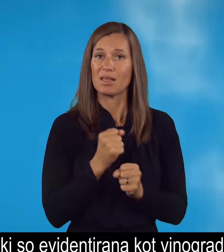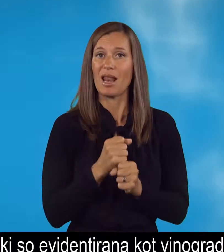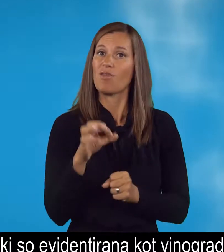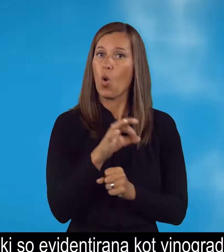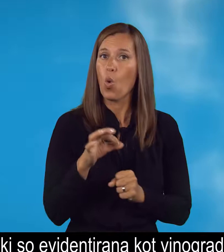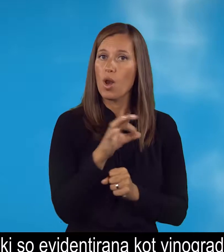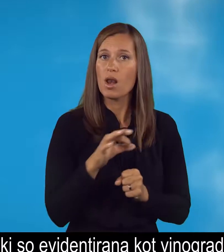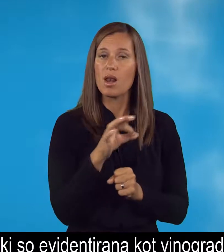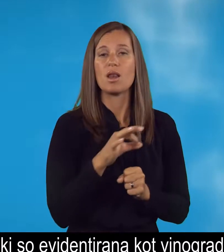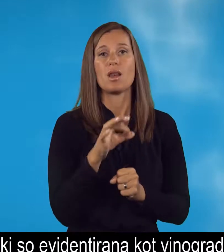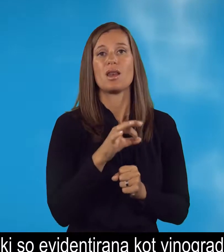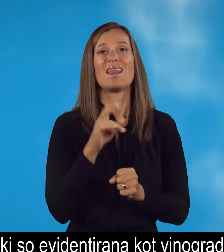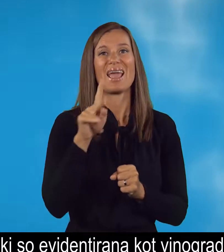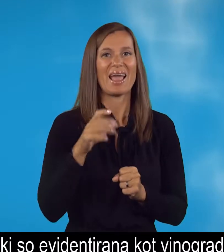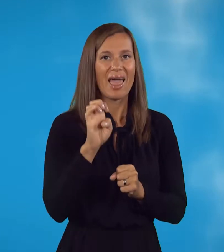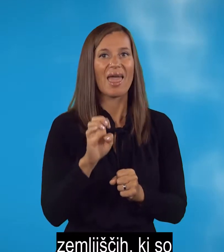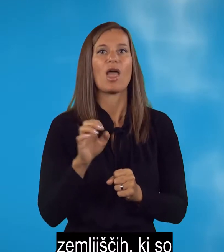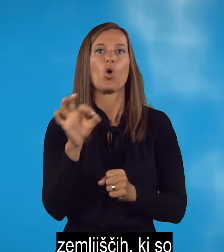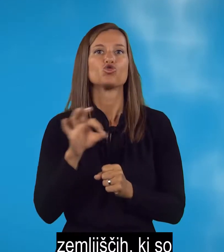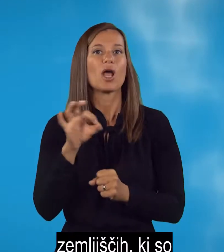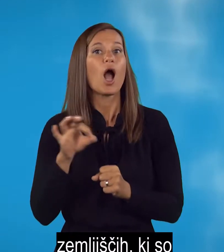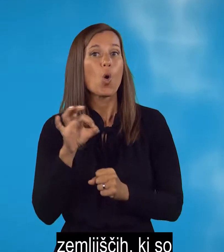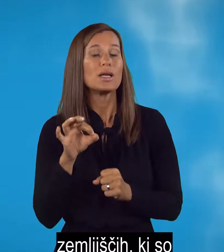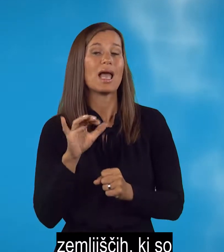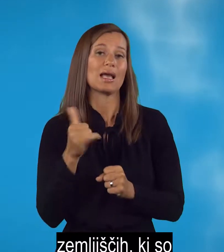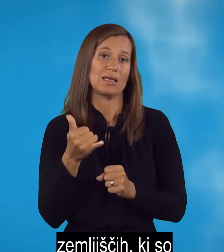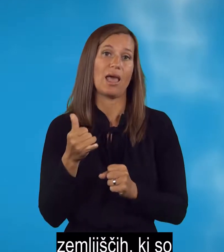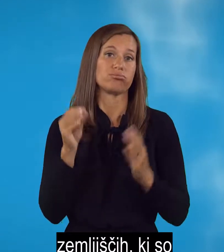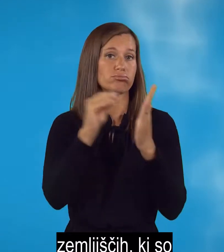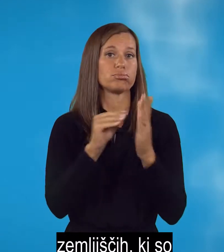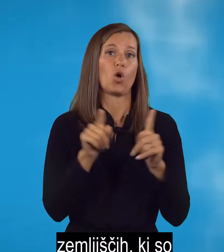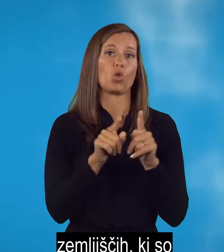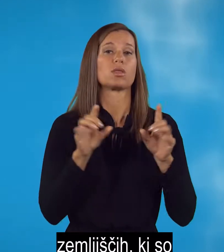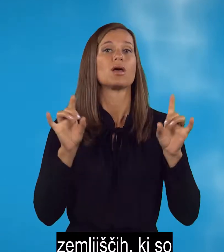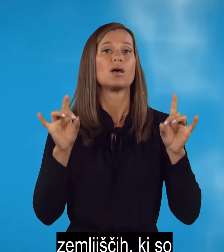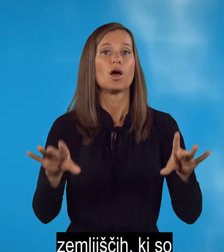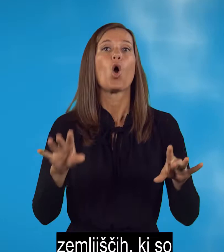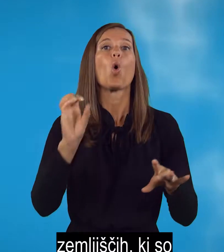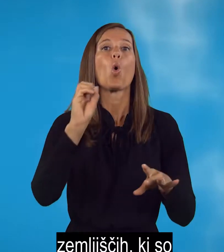pridelava oljk in oljčnega olja na zemljiščih, ki so evidentirana kot oljčnik.